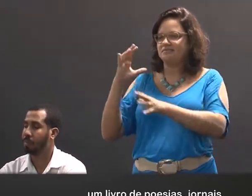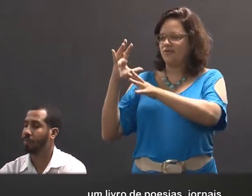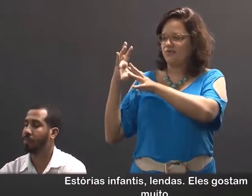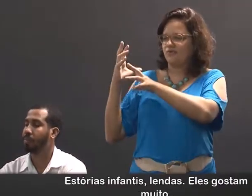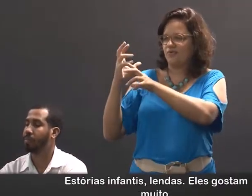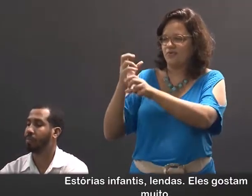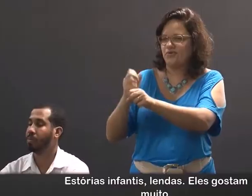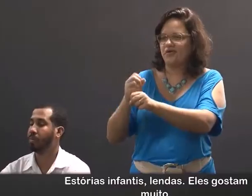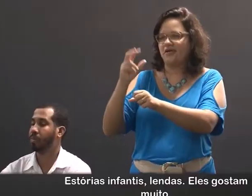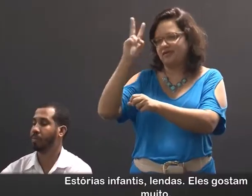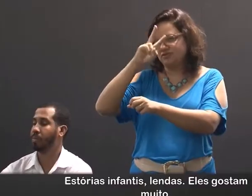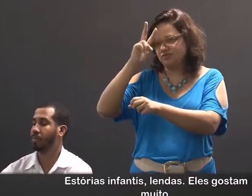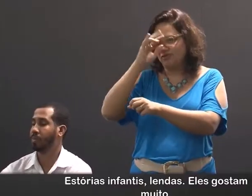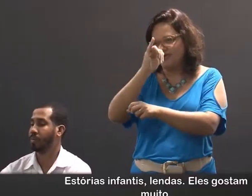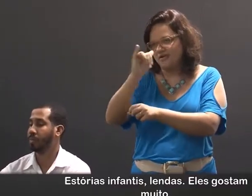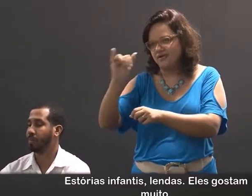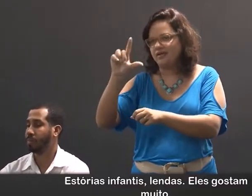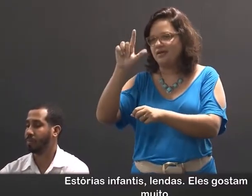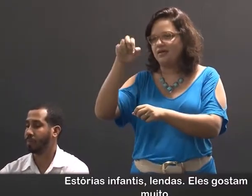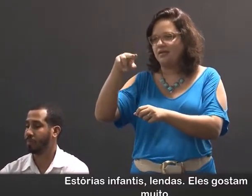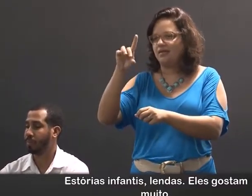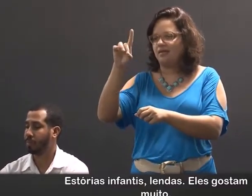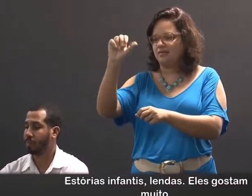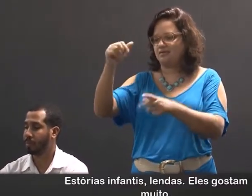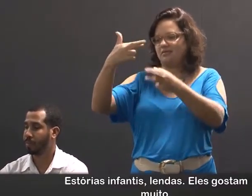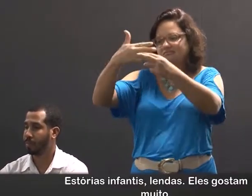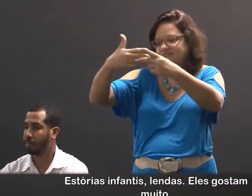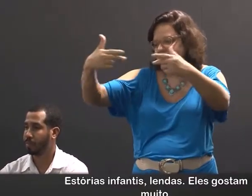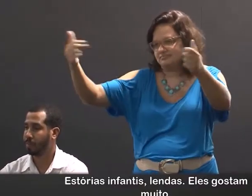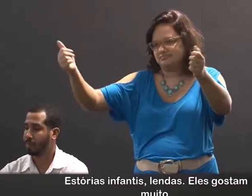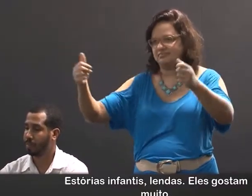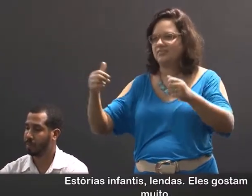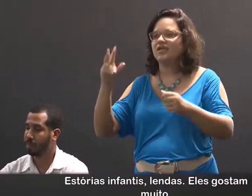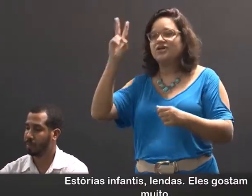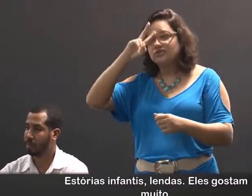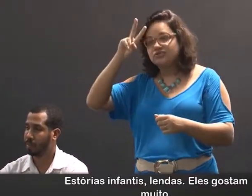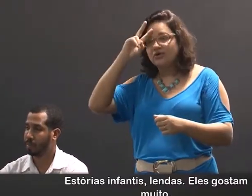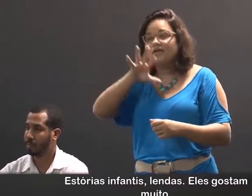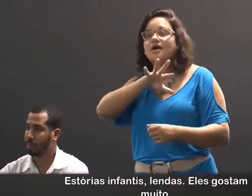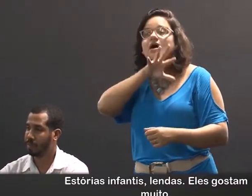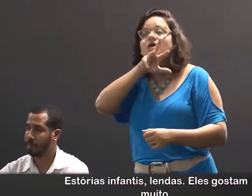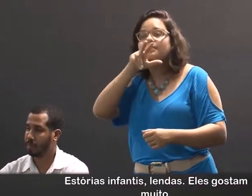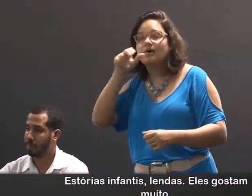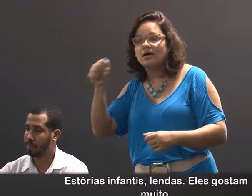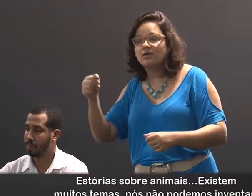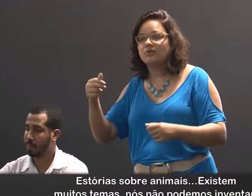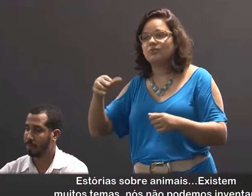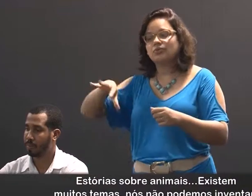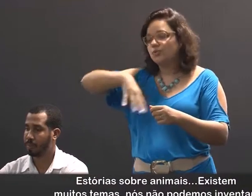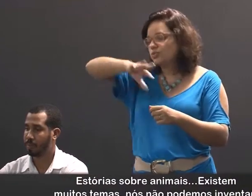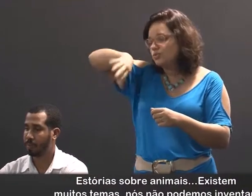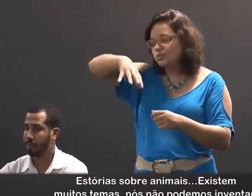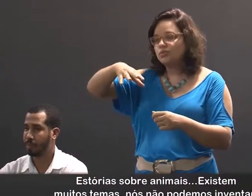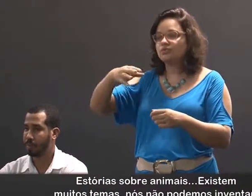gostam muito, histórias infantis, lendas,